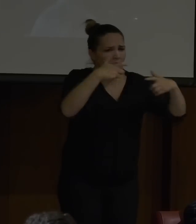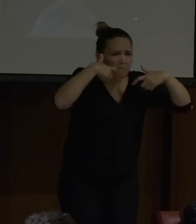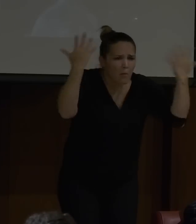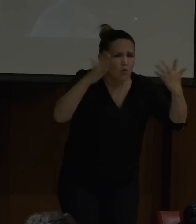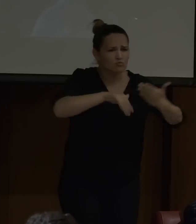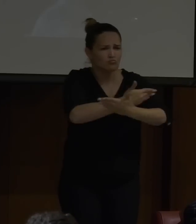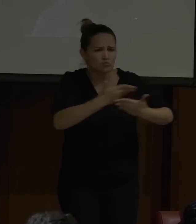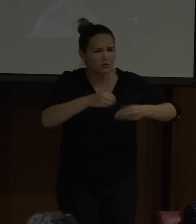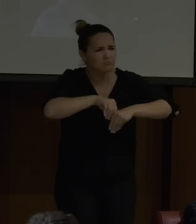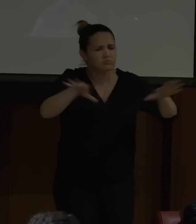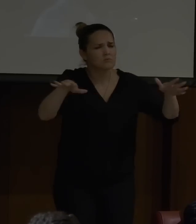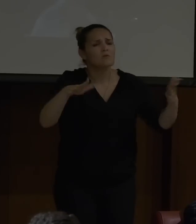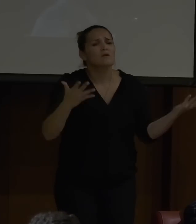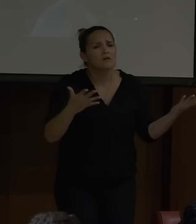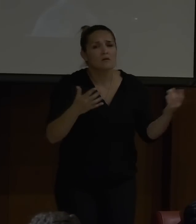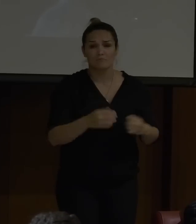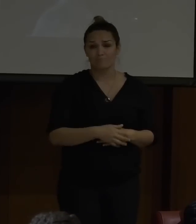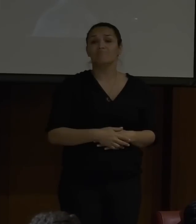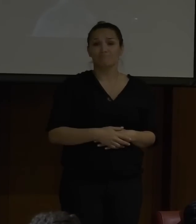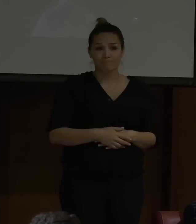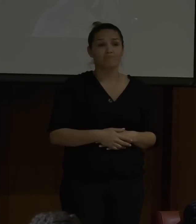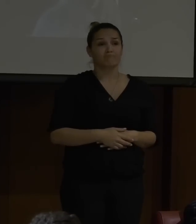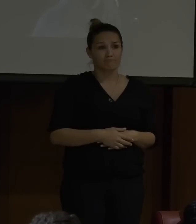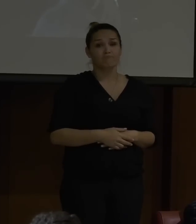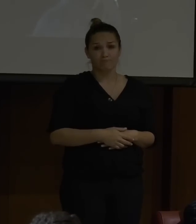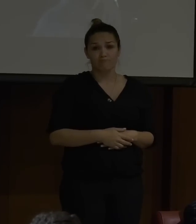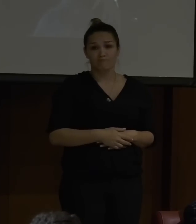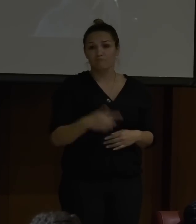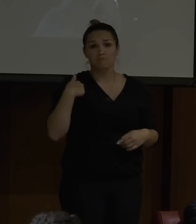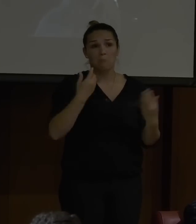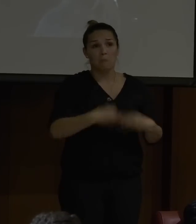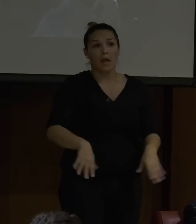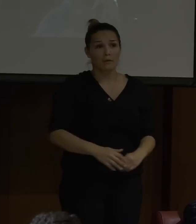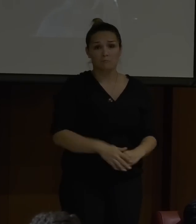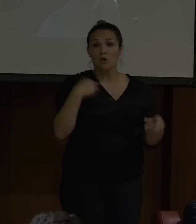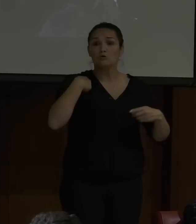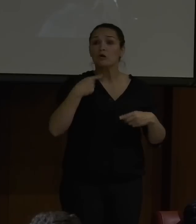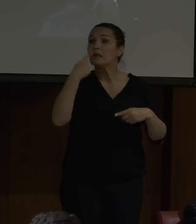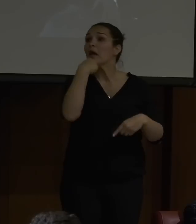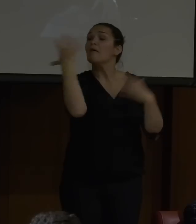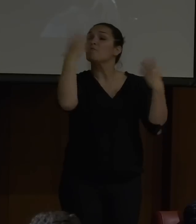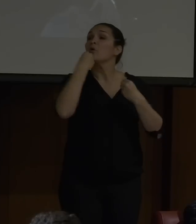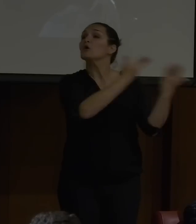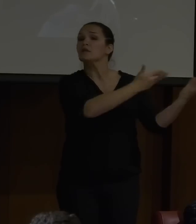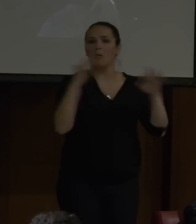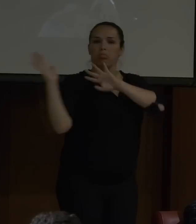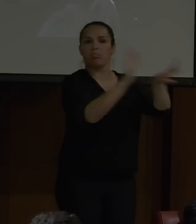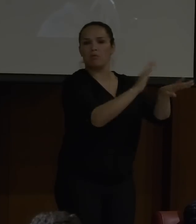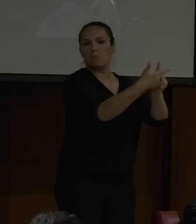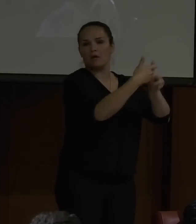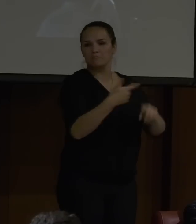famosa, todo el mundo iba a visitarla y perdió la oportunidad. ¿Y qué piensa de eso? No, yo pienso